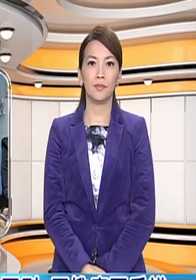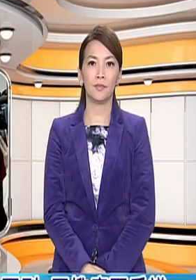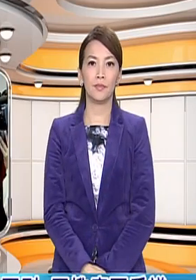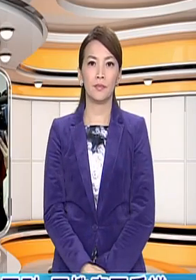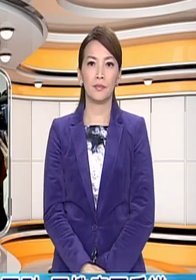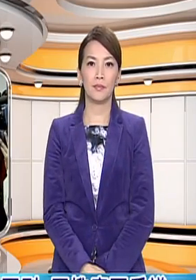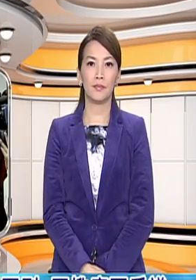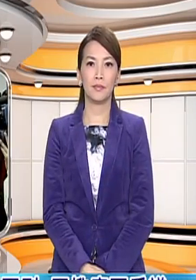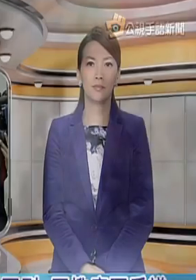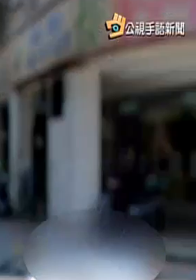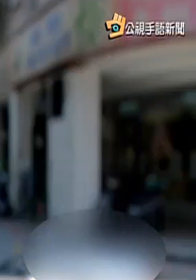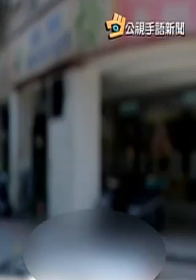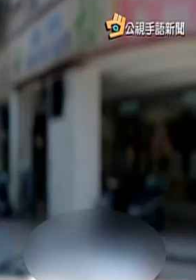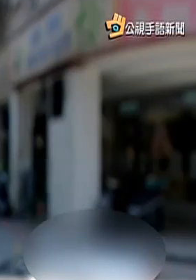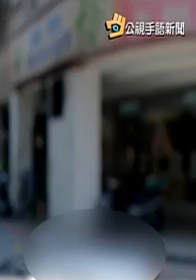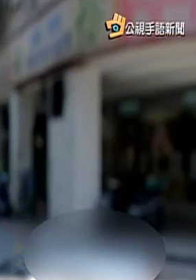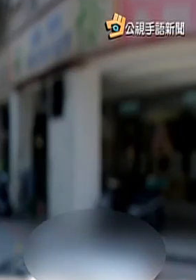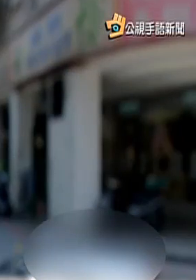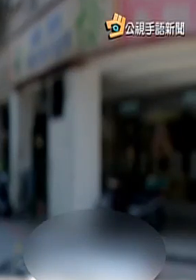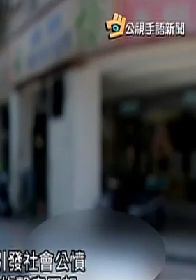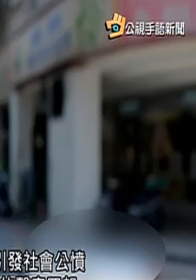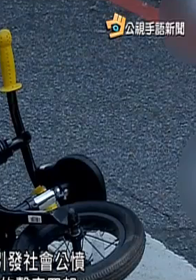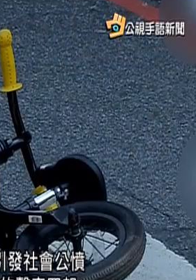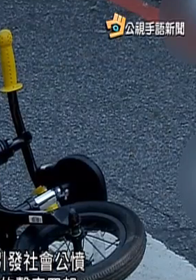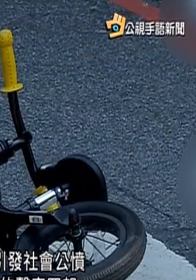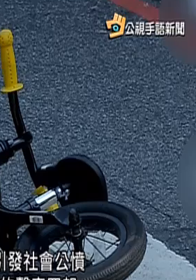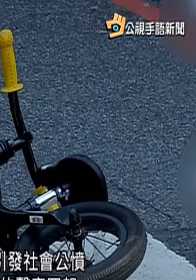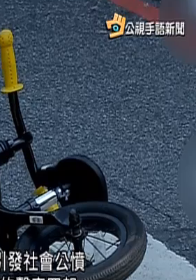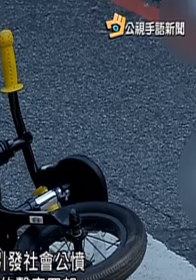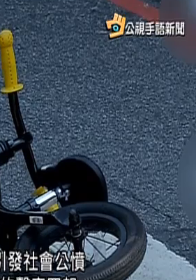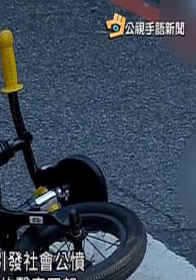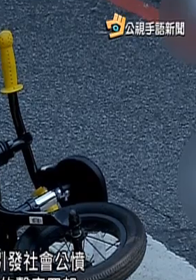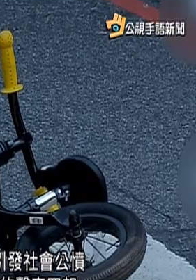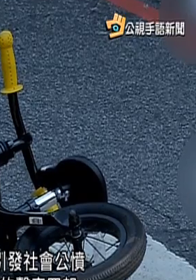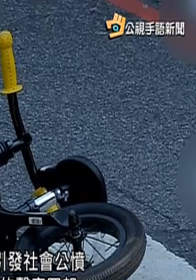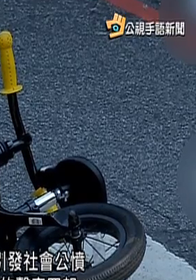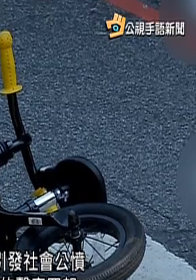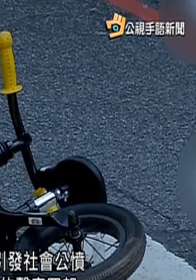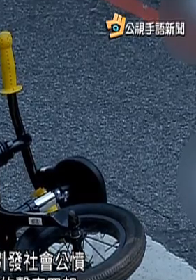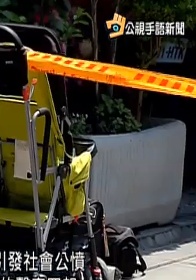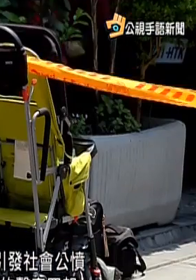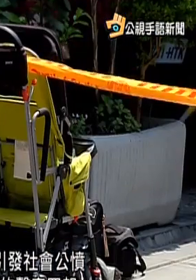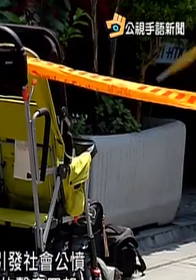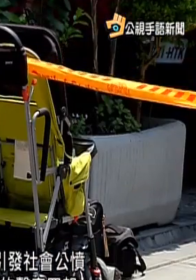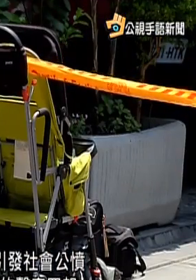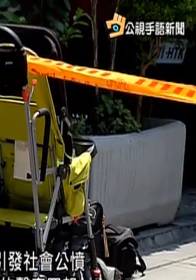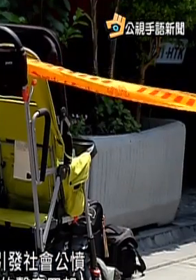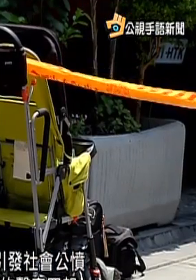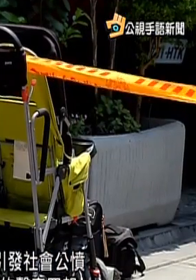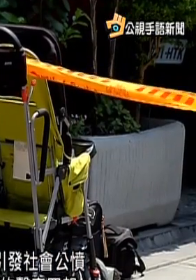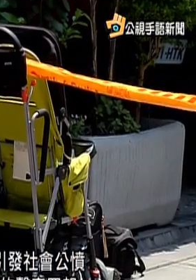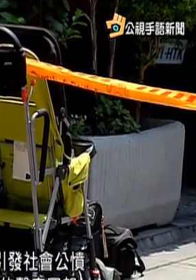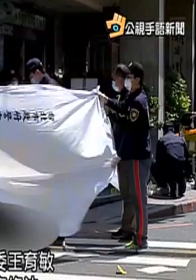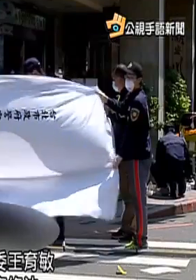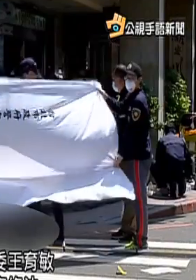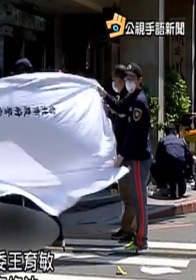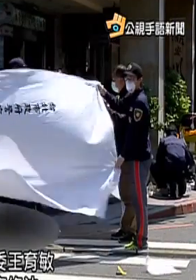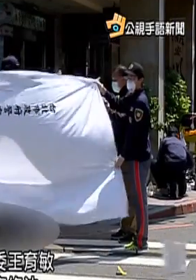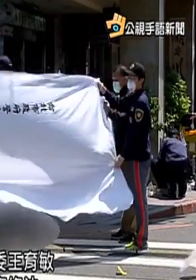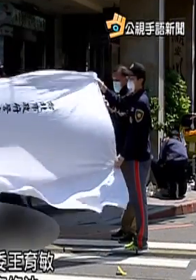案。 内湖女童命案引发社会公愤，要求严惩凶嫌的声音四起。国民党立委王玉敏已经